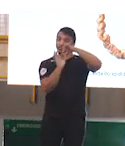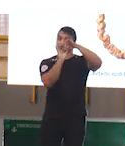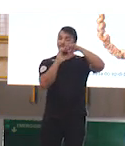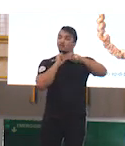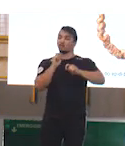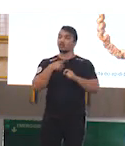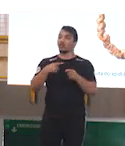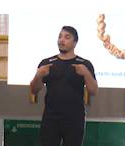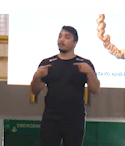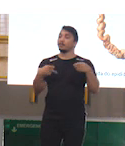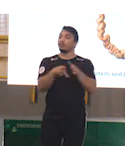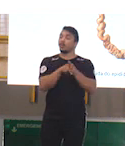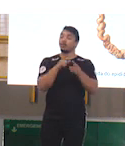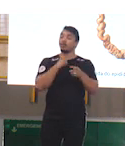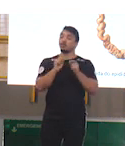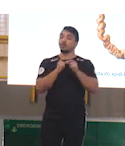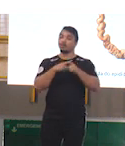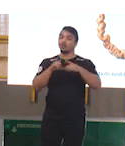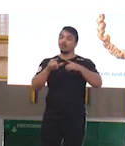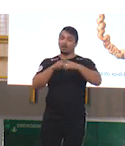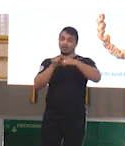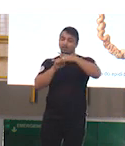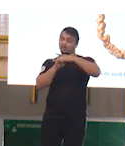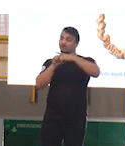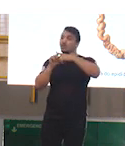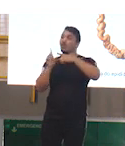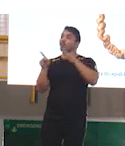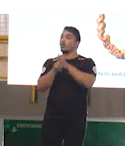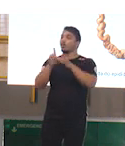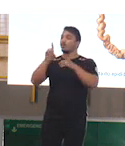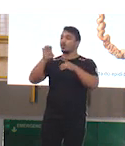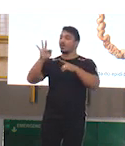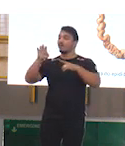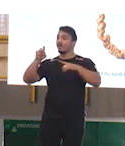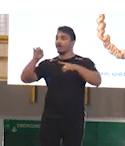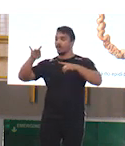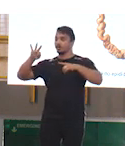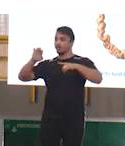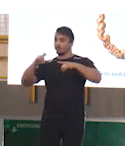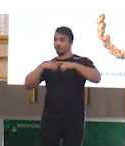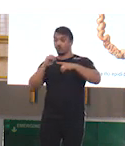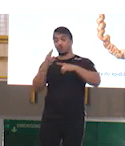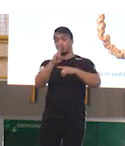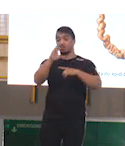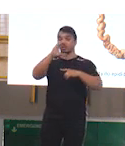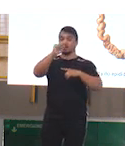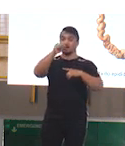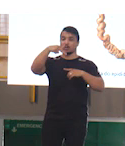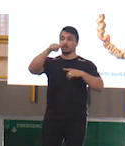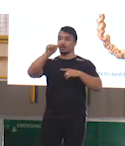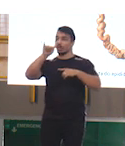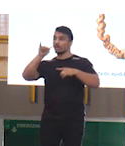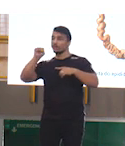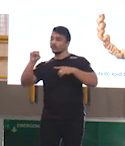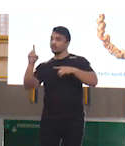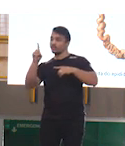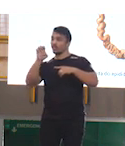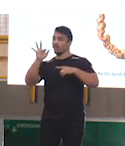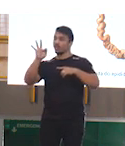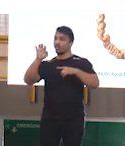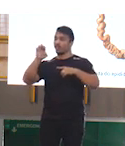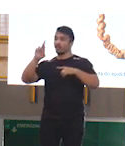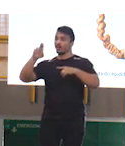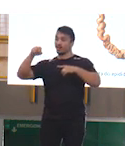se direcionando para quem? Para os chamados ductos deferentes ou canais deferentes. Ou seja, para